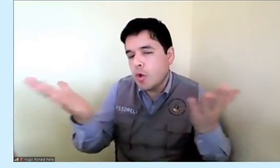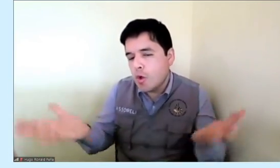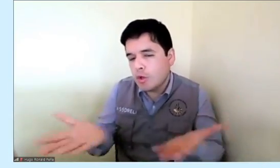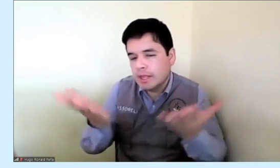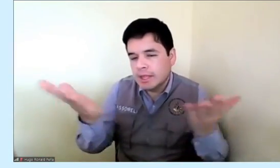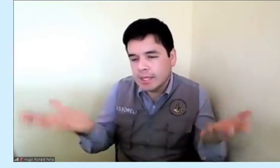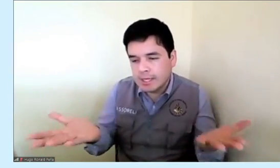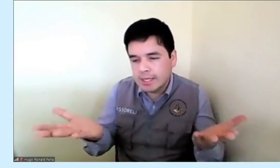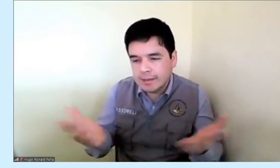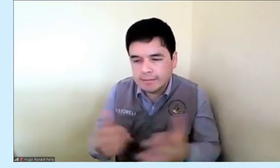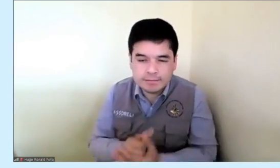¿Dónde?